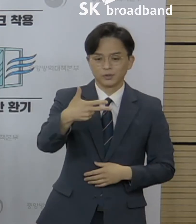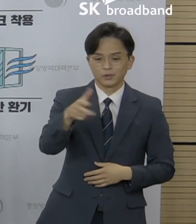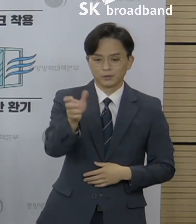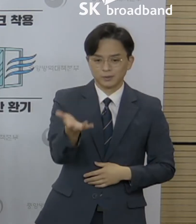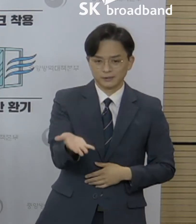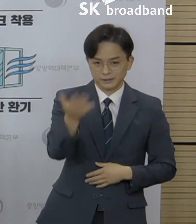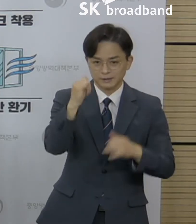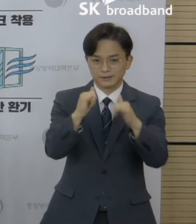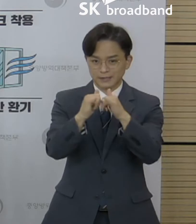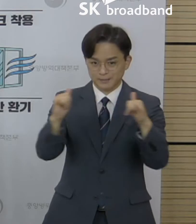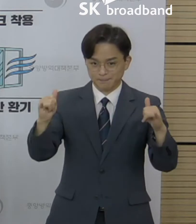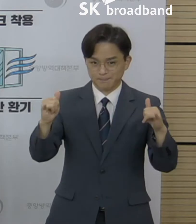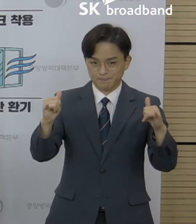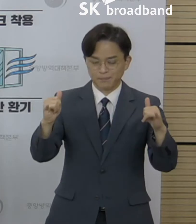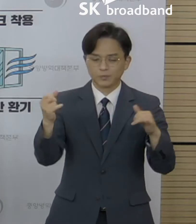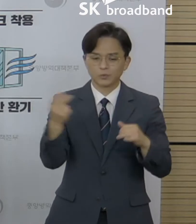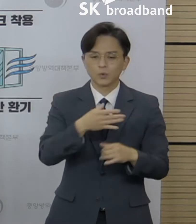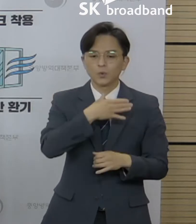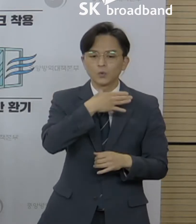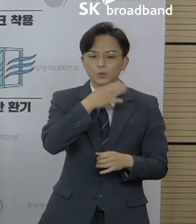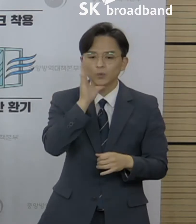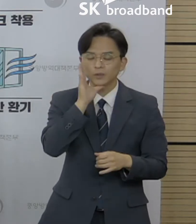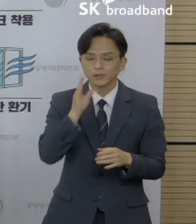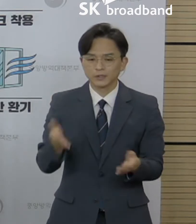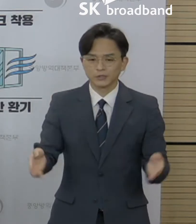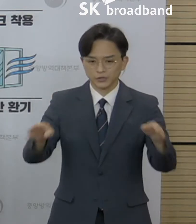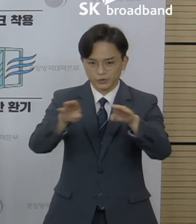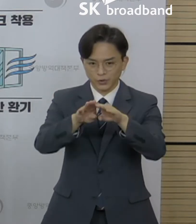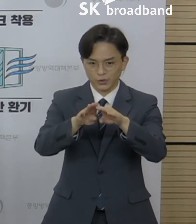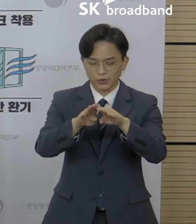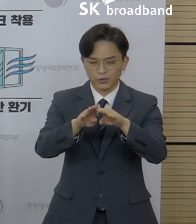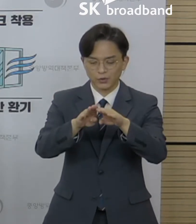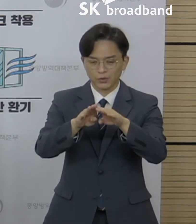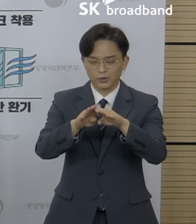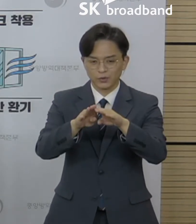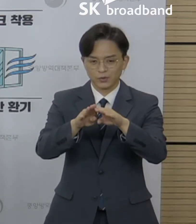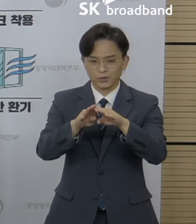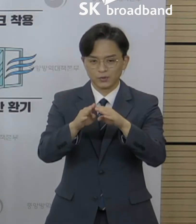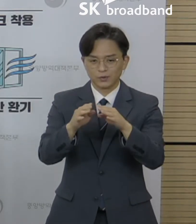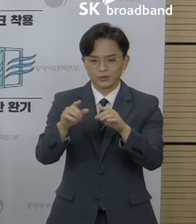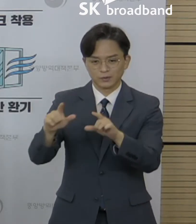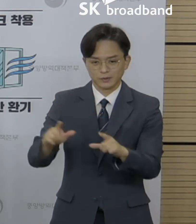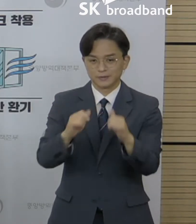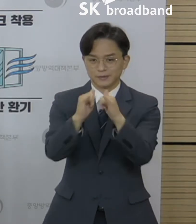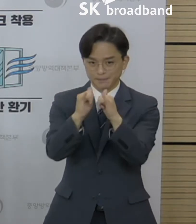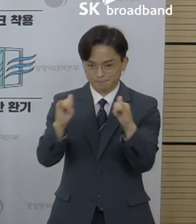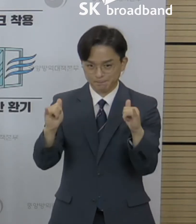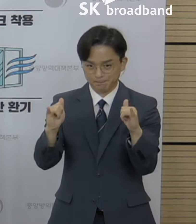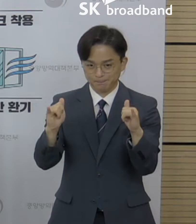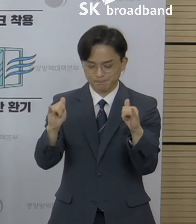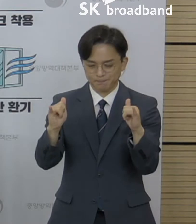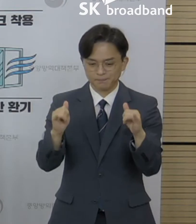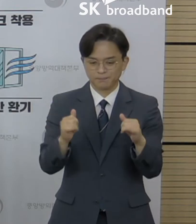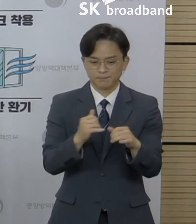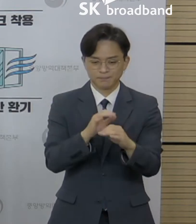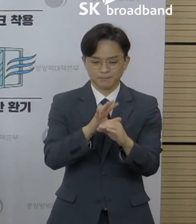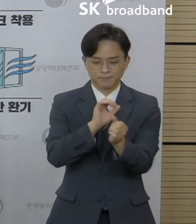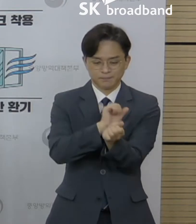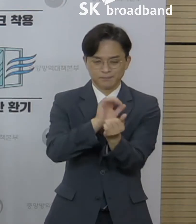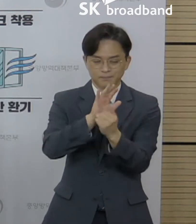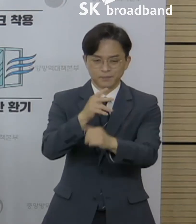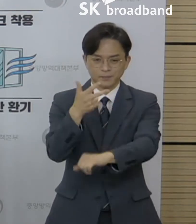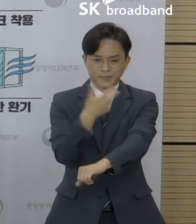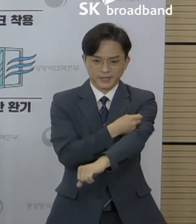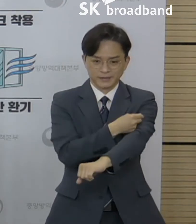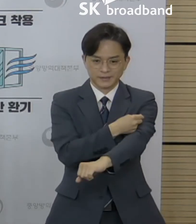및 노인시설 예방접종 대상자에 대한 관리가 개인, 가족 책임 하에 개별로